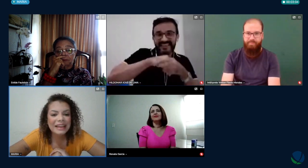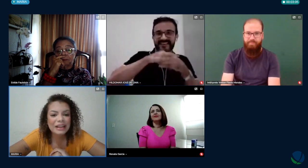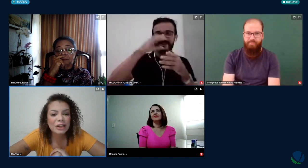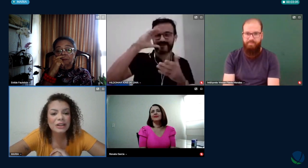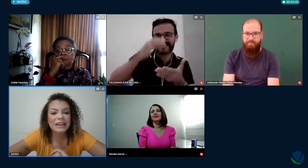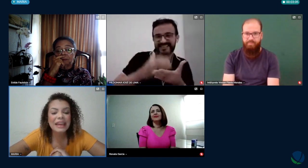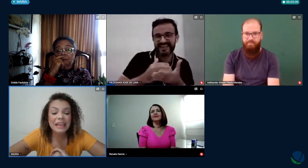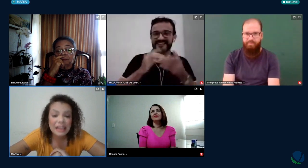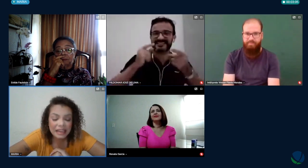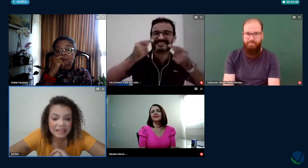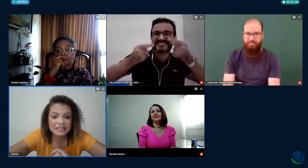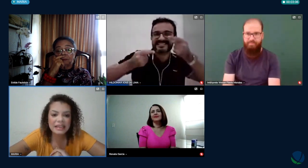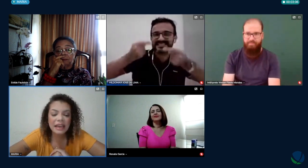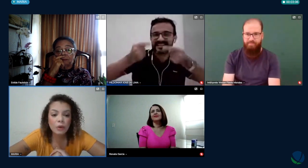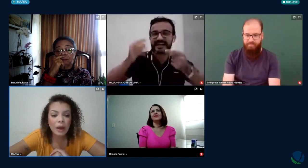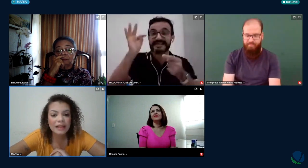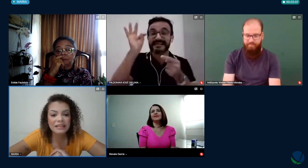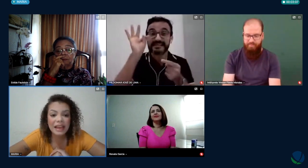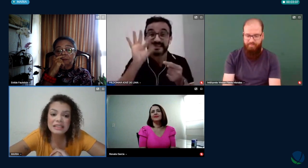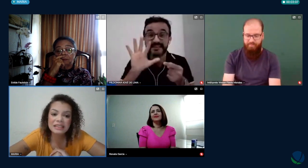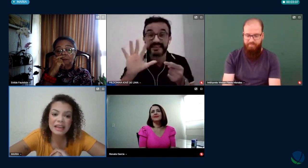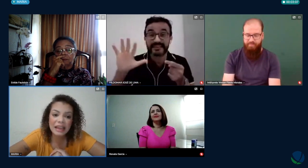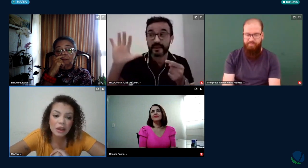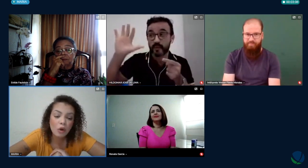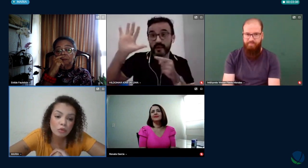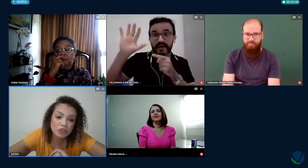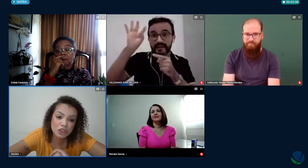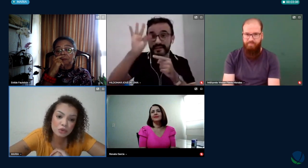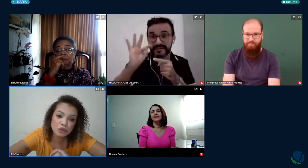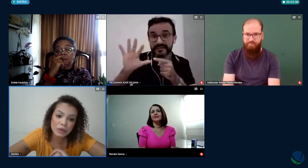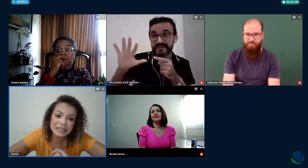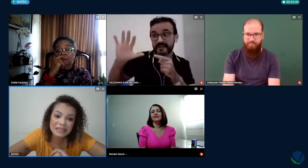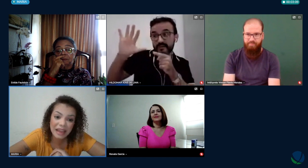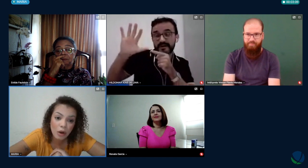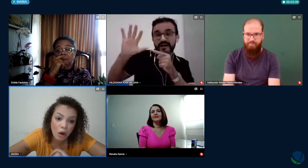Então, ela enriqueceu a tese dela com